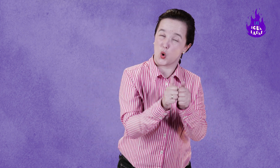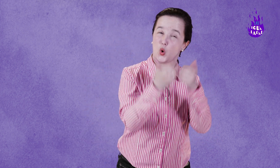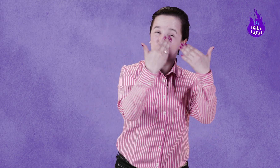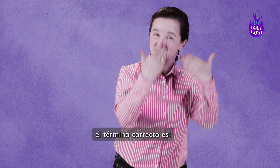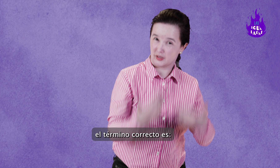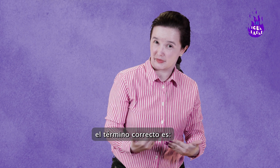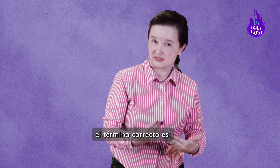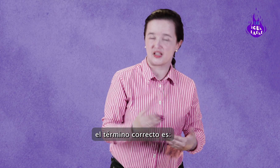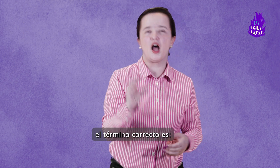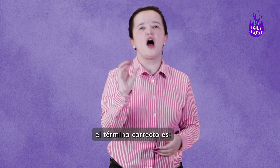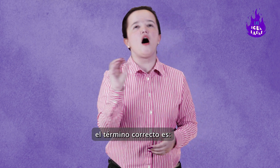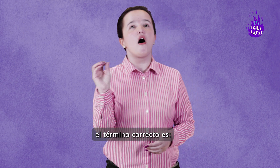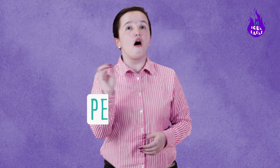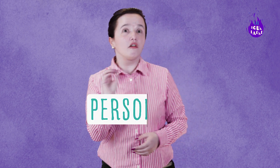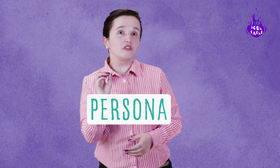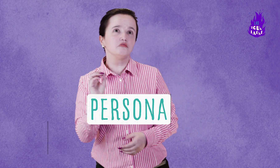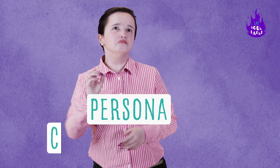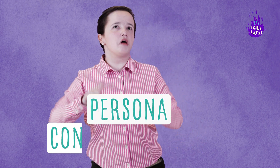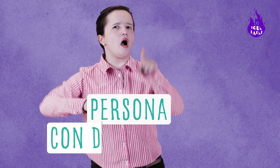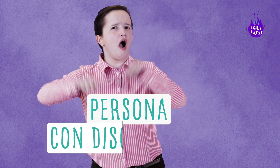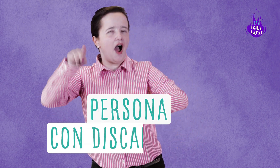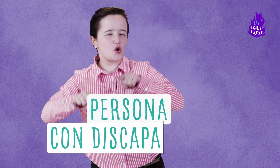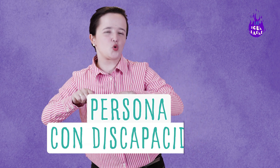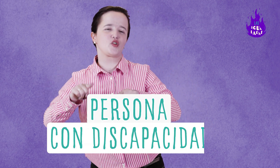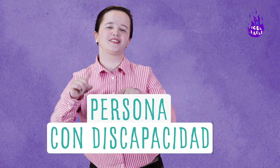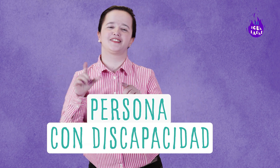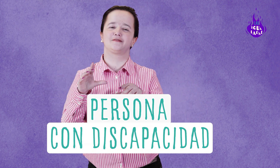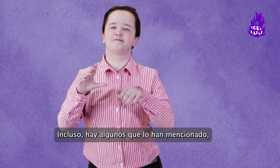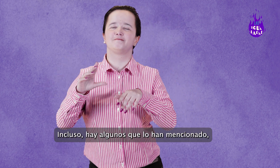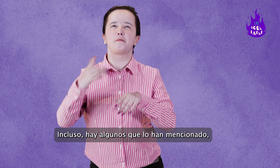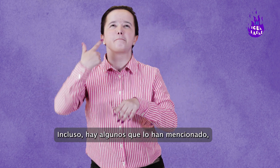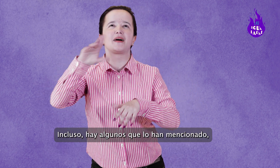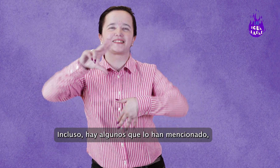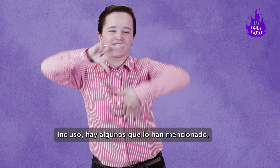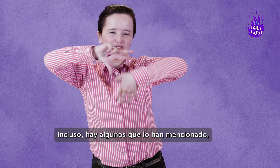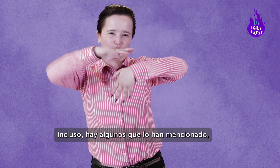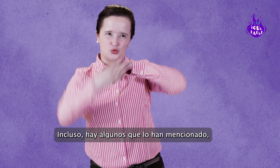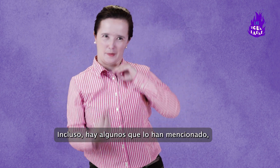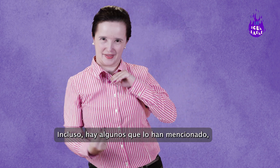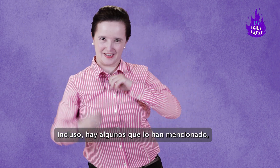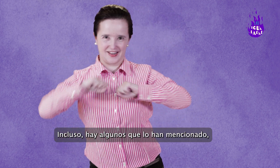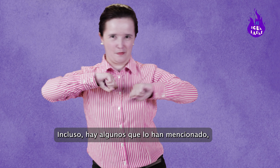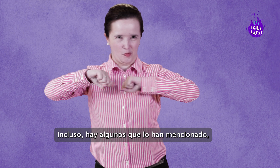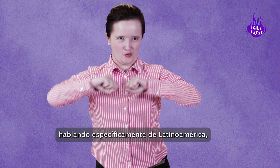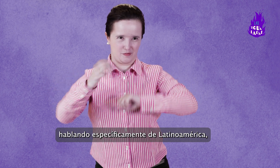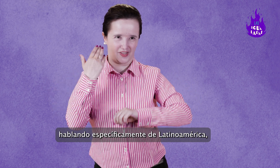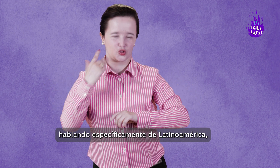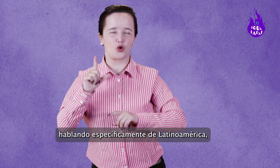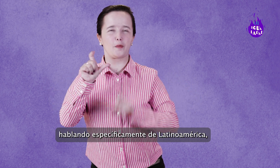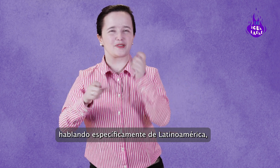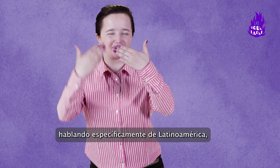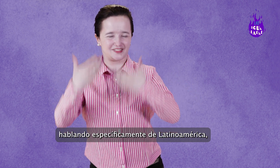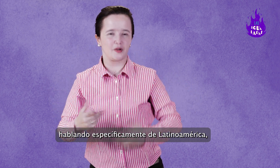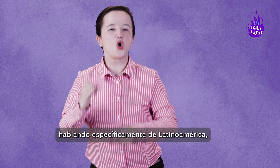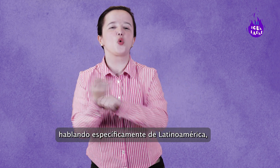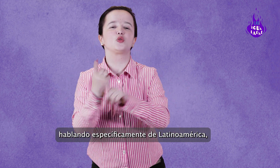El término correcto es una persona con discapacidad, incluso hay algunos que lo han mencionado hablando específicamente de